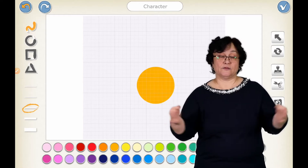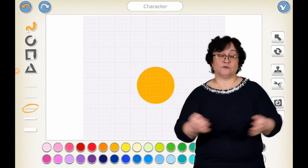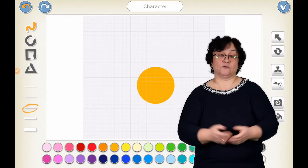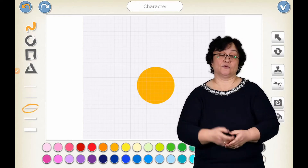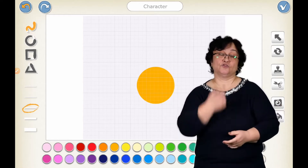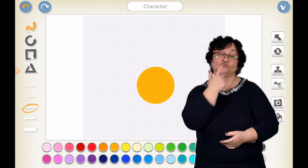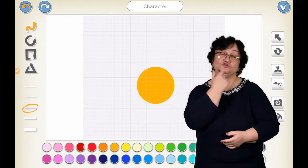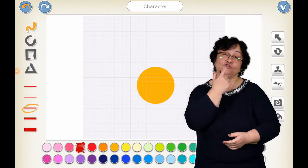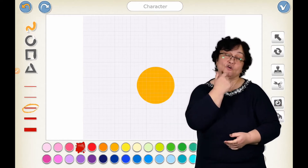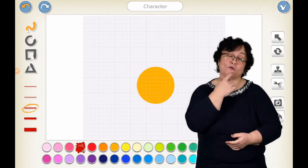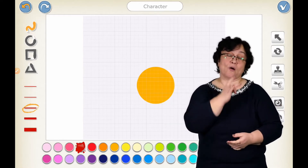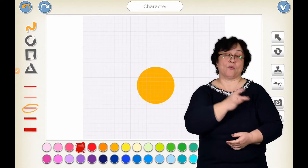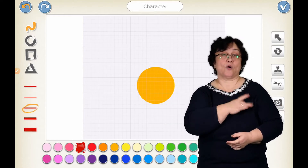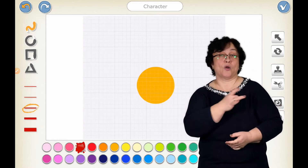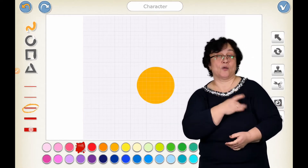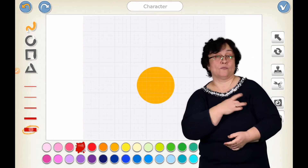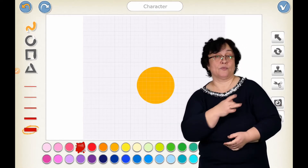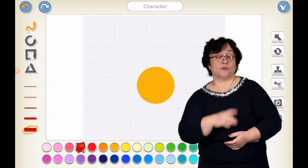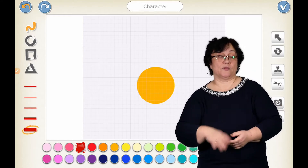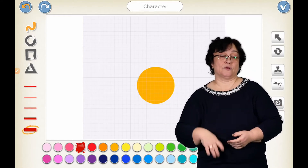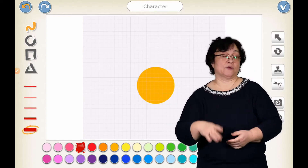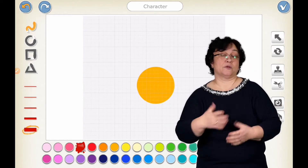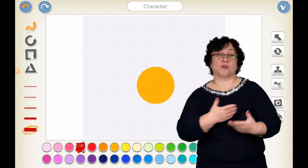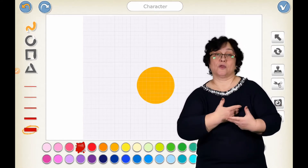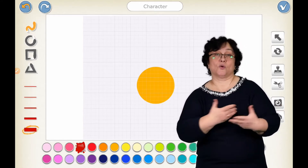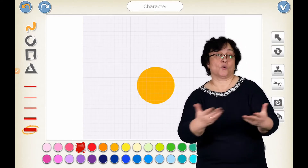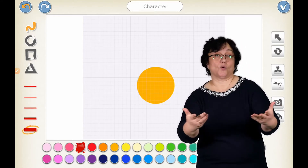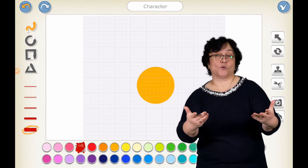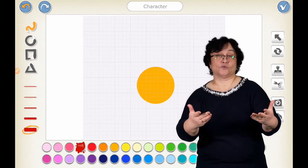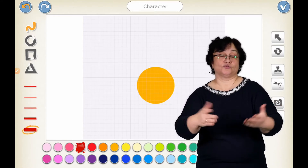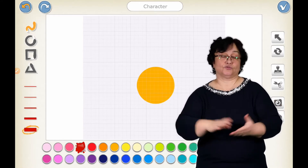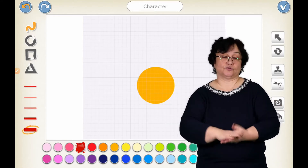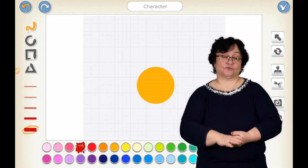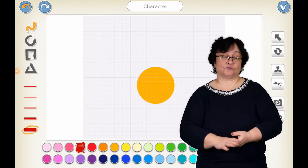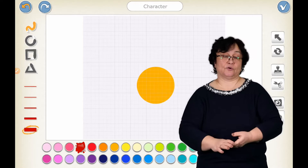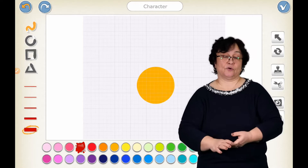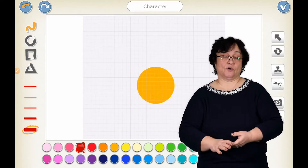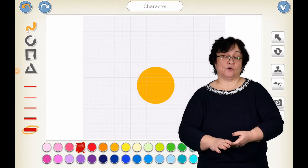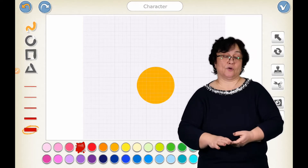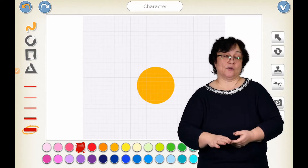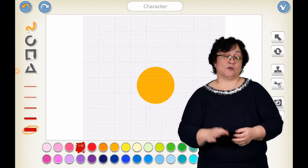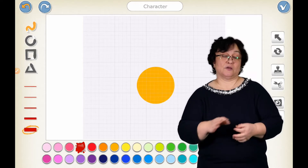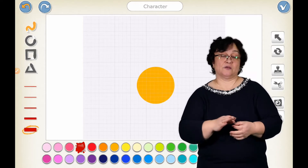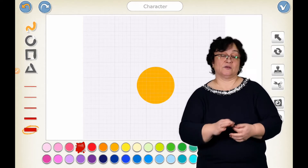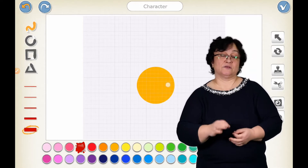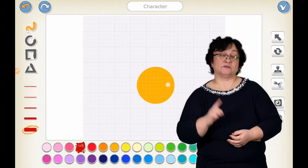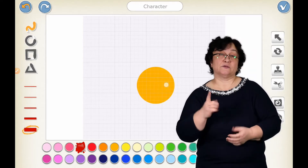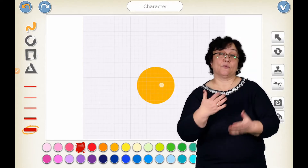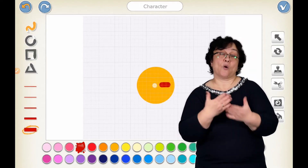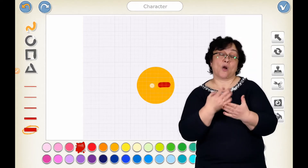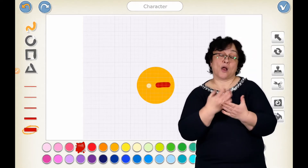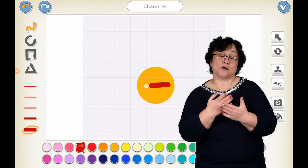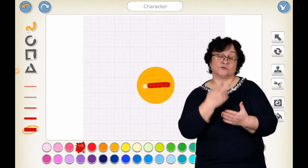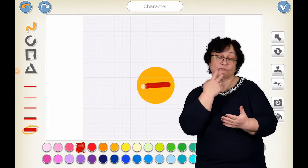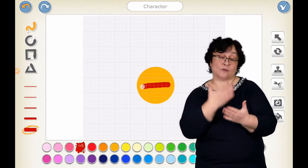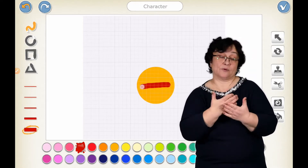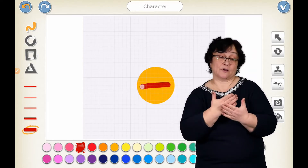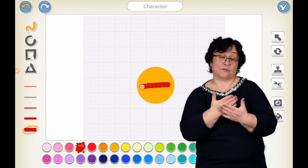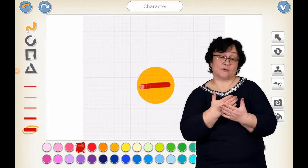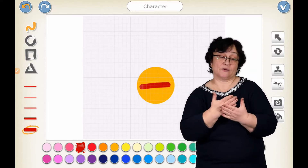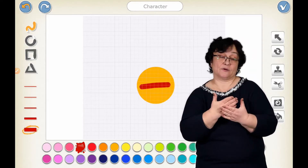це буде червоний або білий колір, який хочеш, щоб було гарно видно. І стрілочку покажемо,